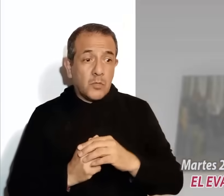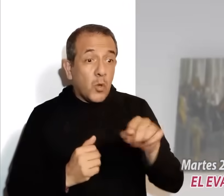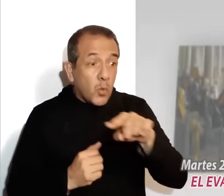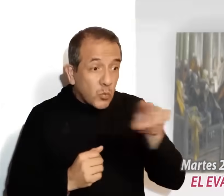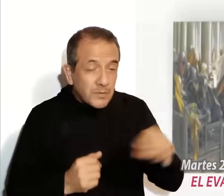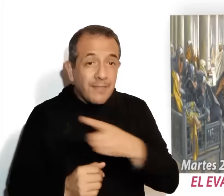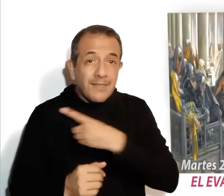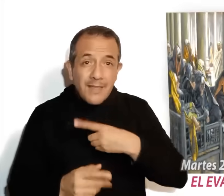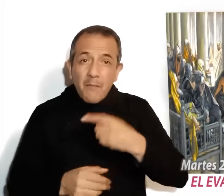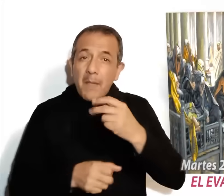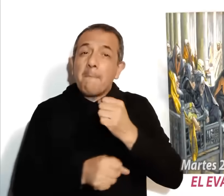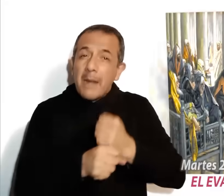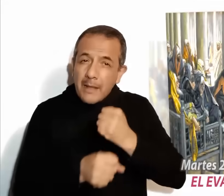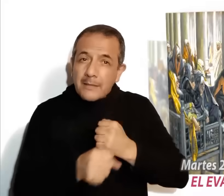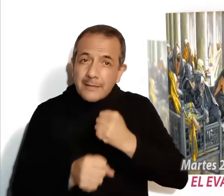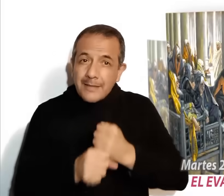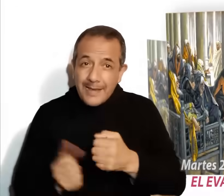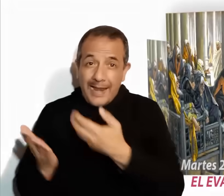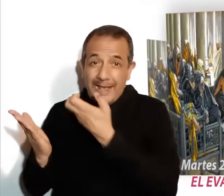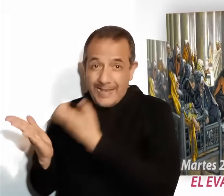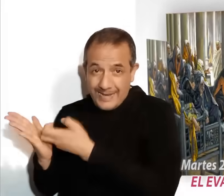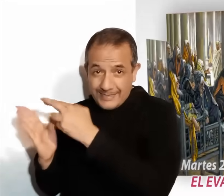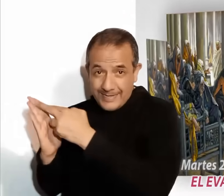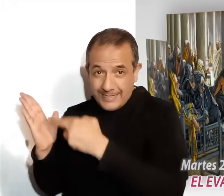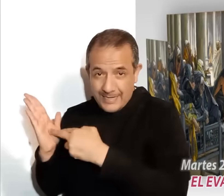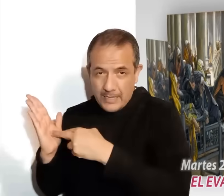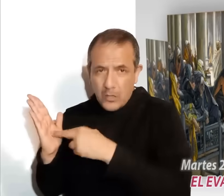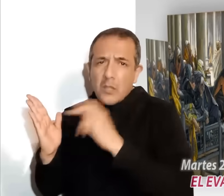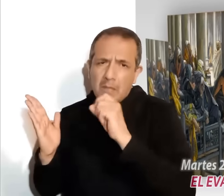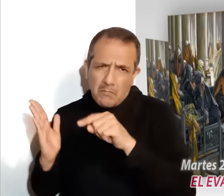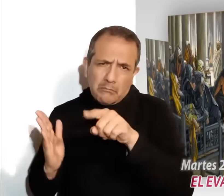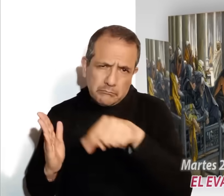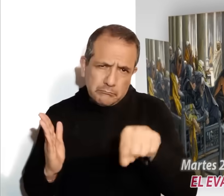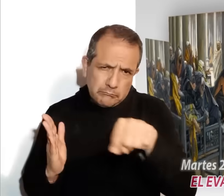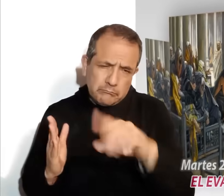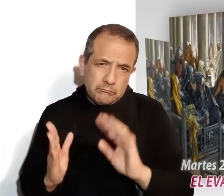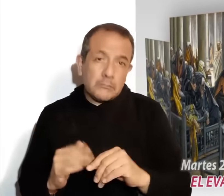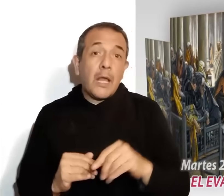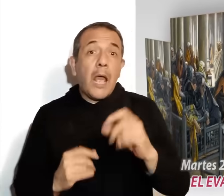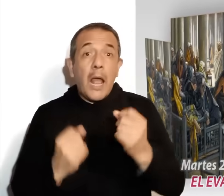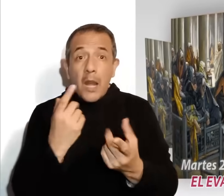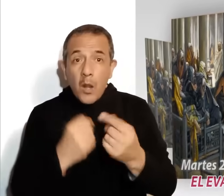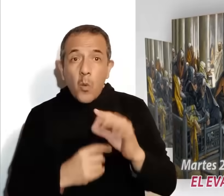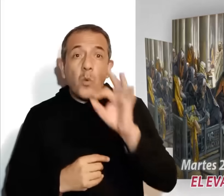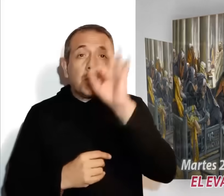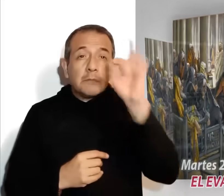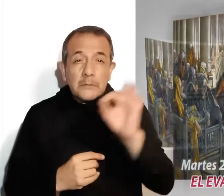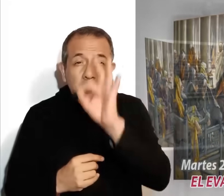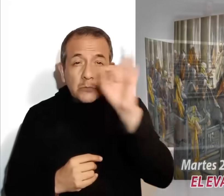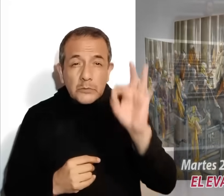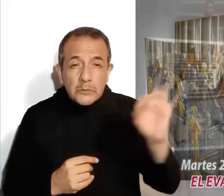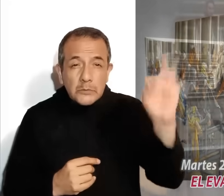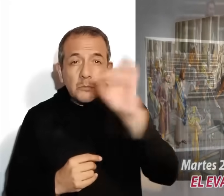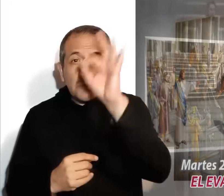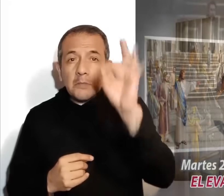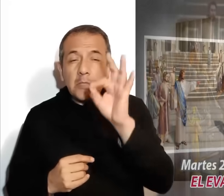que tenían que practicar sin descuidar aquello. Guías ciegos que cuelan el mosquito, pero que se tragan